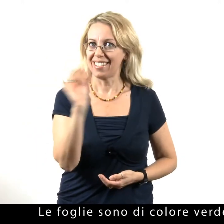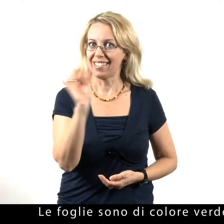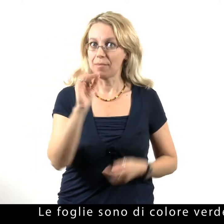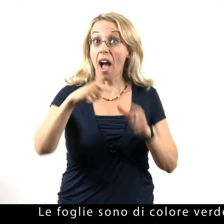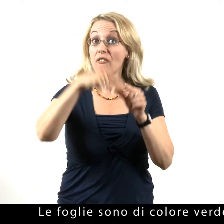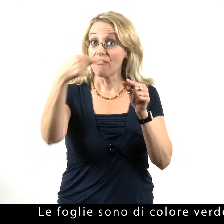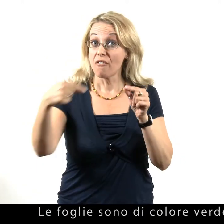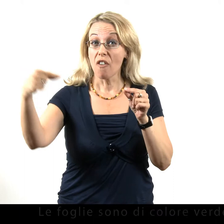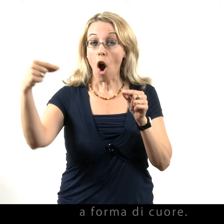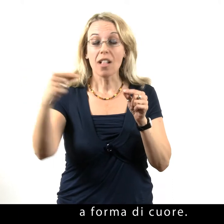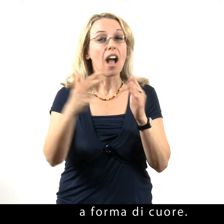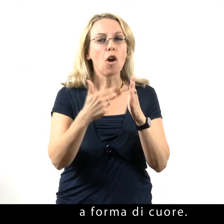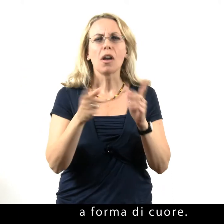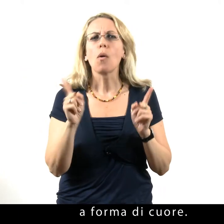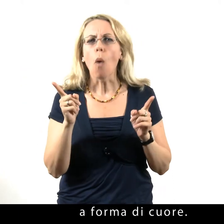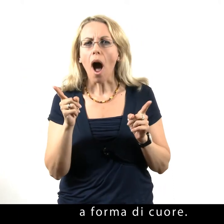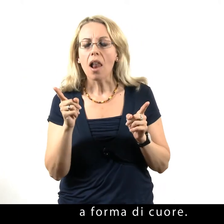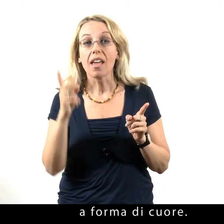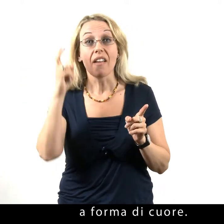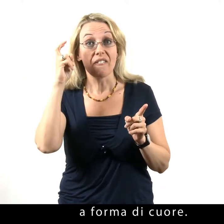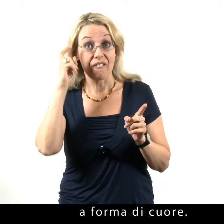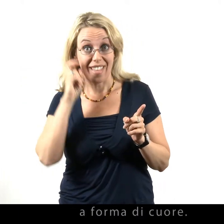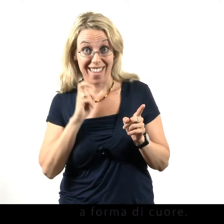sono di colore verde a forma di cuore.